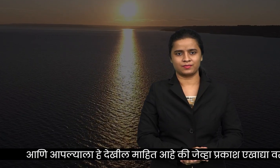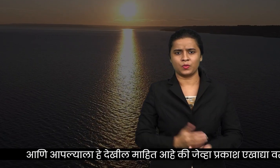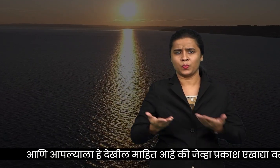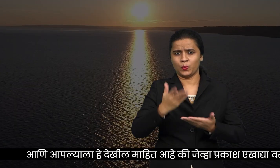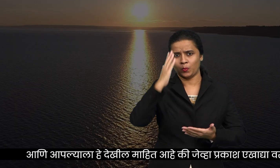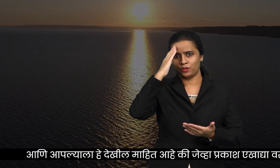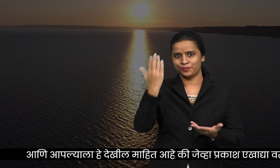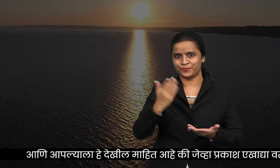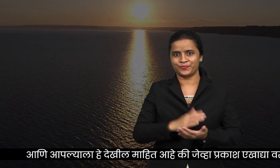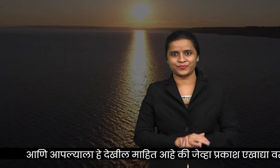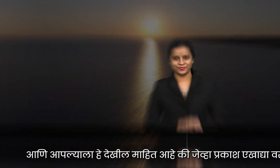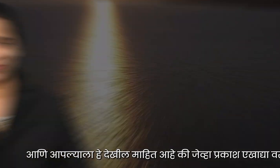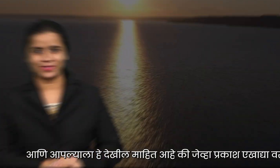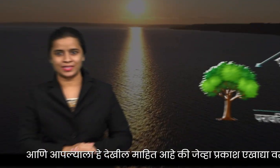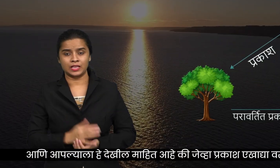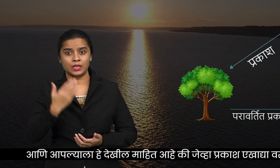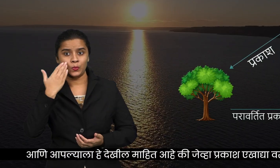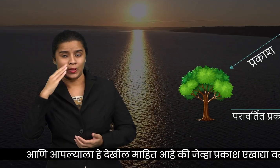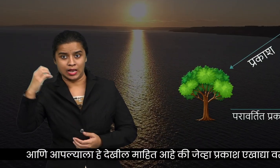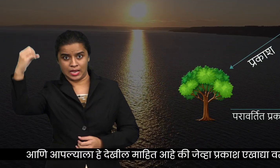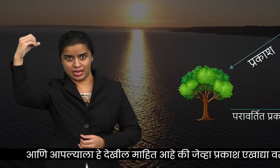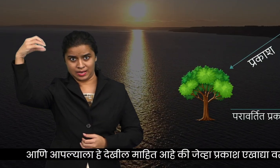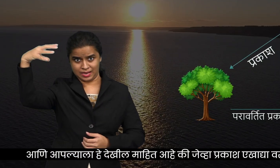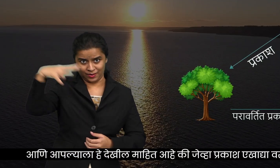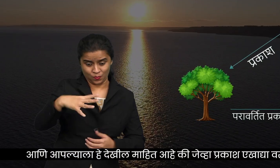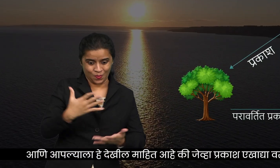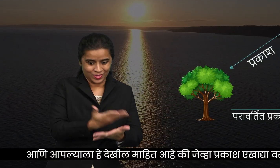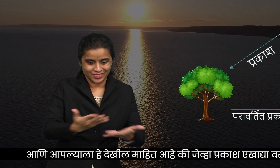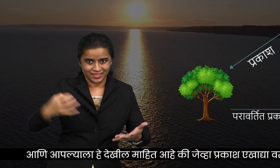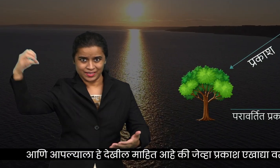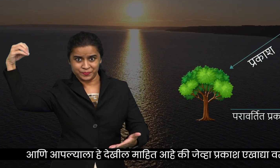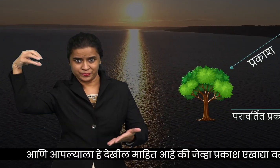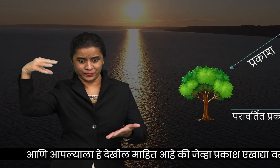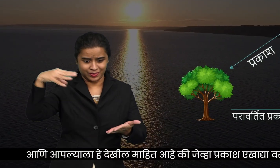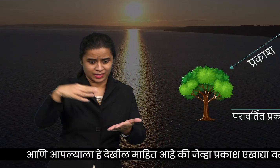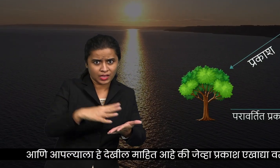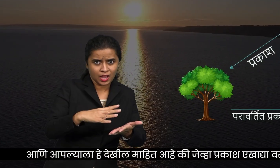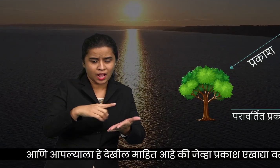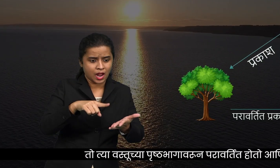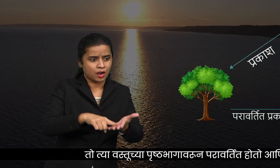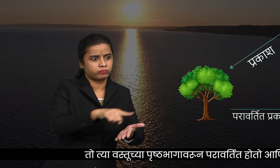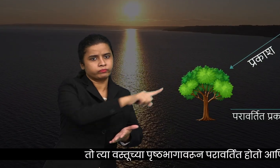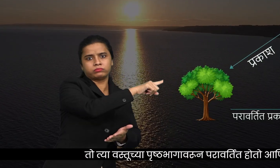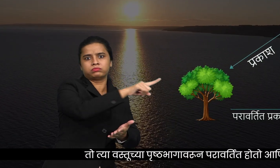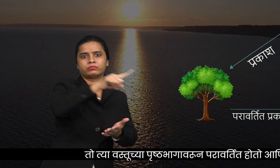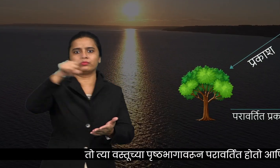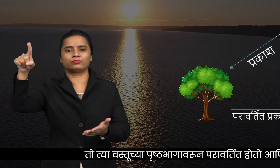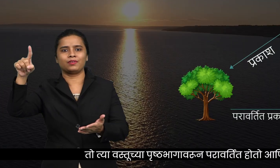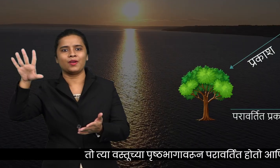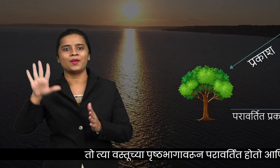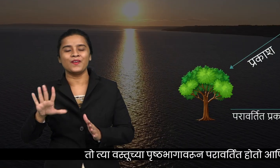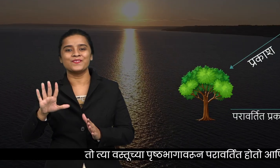आणि आपल्याला हे देखील माहीत आहे की जेव्हा प्रकाश एखाद्या वस्तूवर पडतो तेव्हा तो त्या